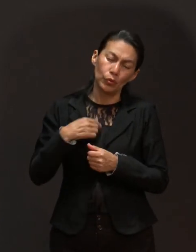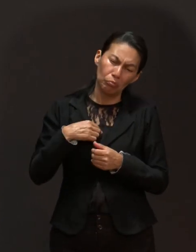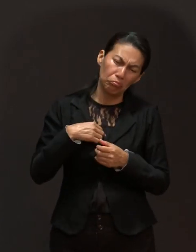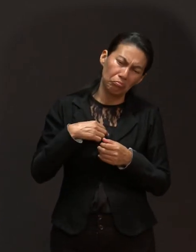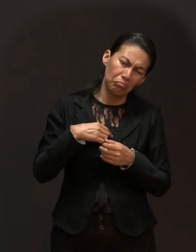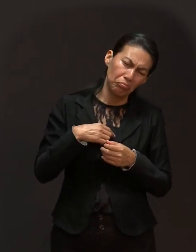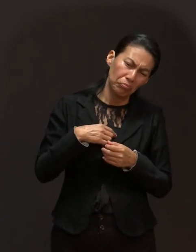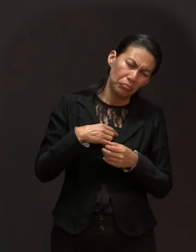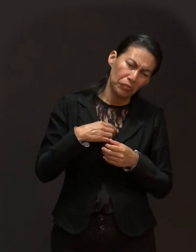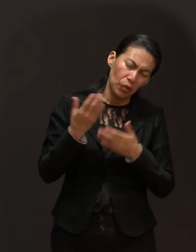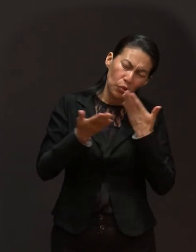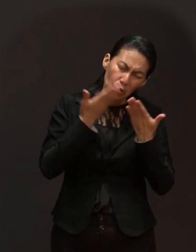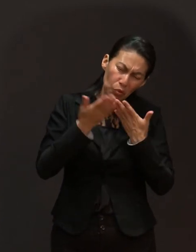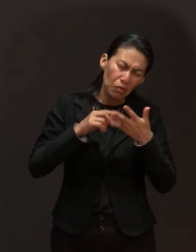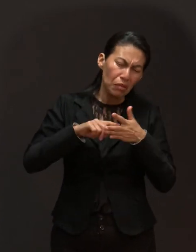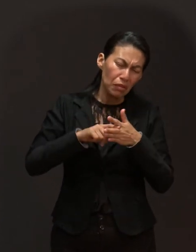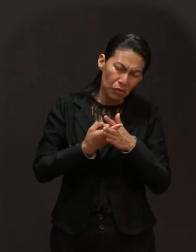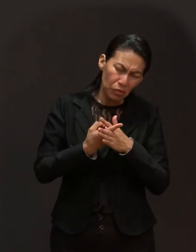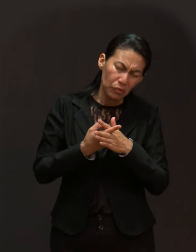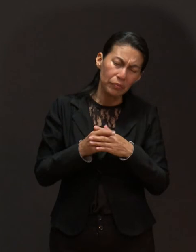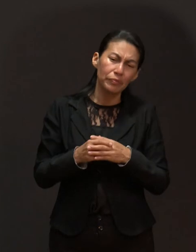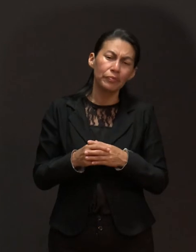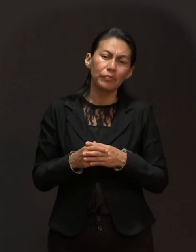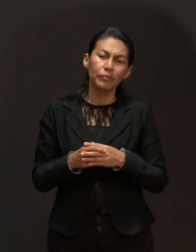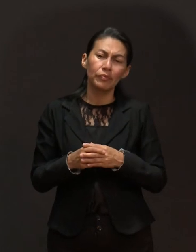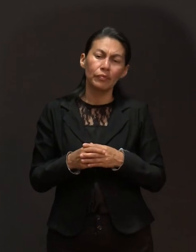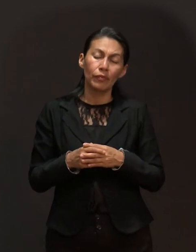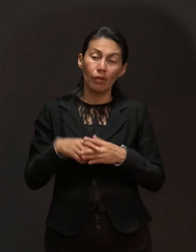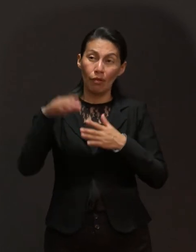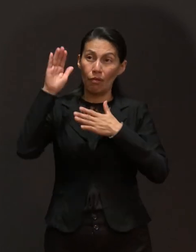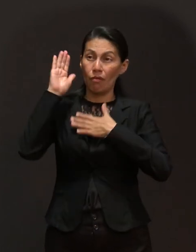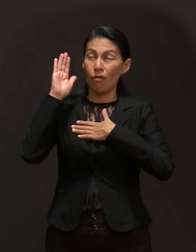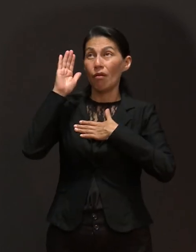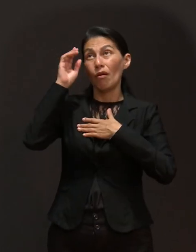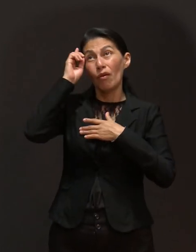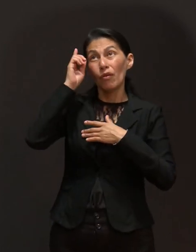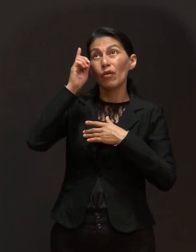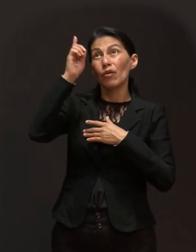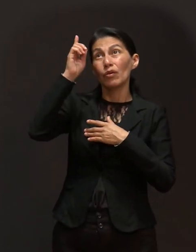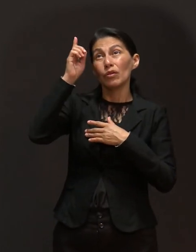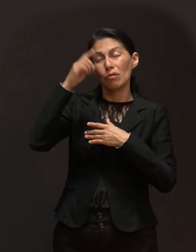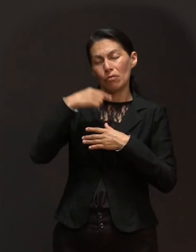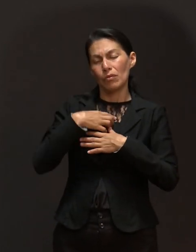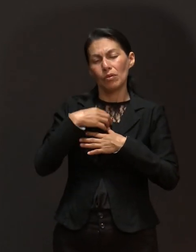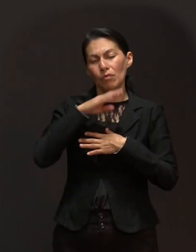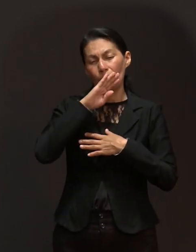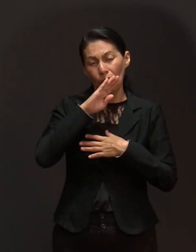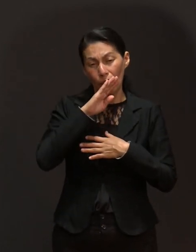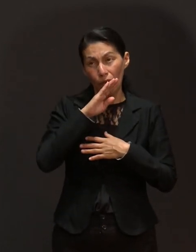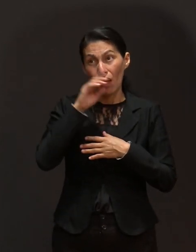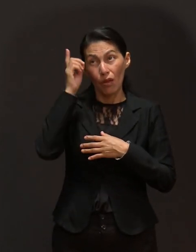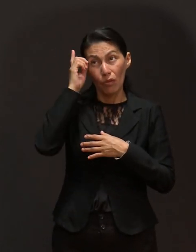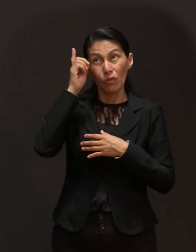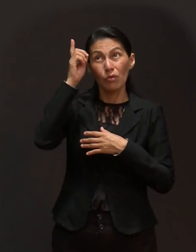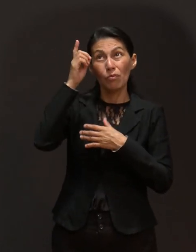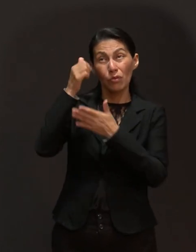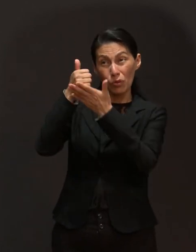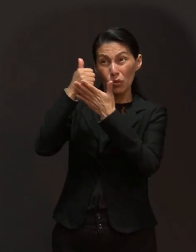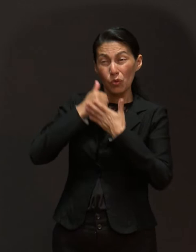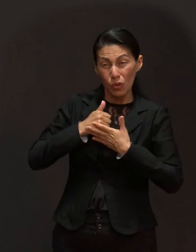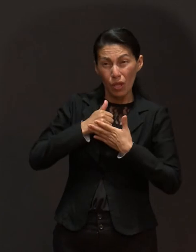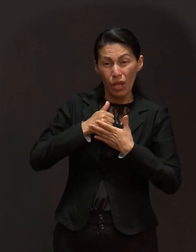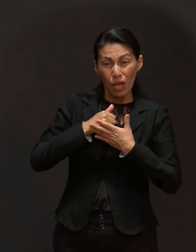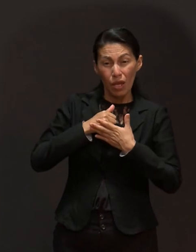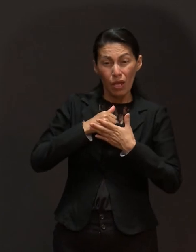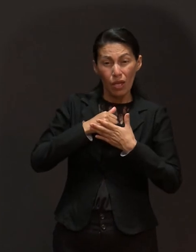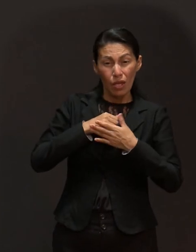carrera, ¿no? Este, yo hice un pacto con Dios y con mi mamá, con el apoyo de mi mamá, en que si Dios permitía que yo termine